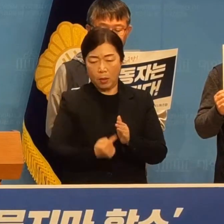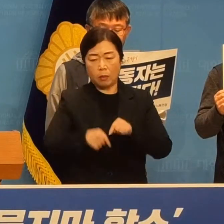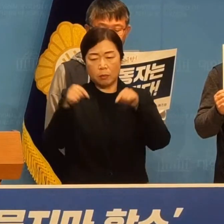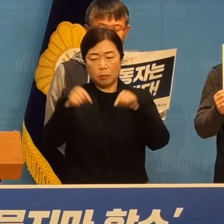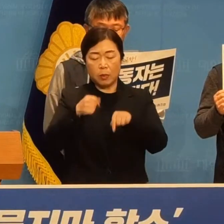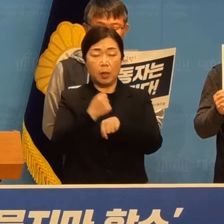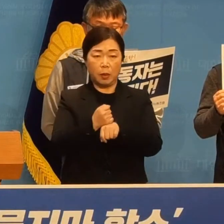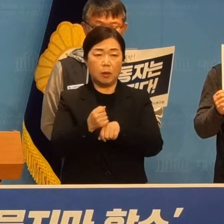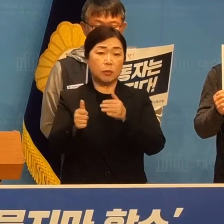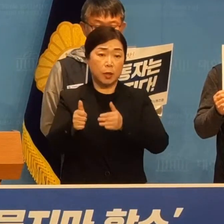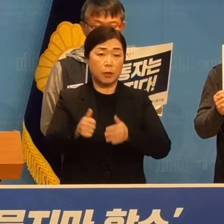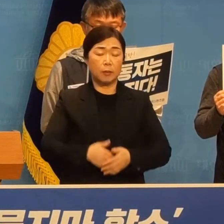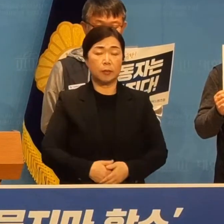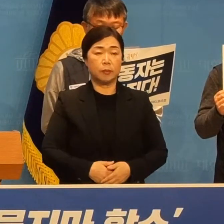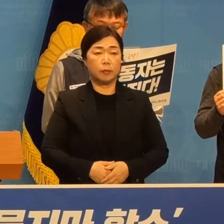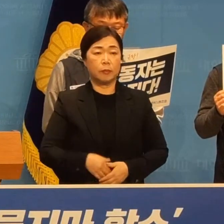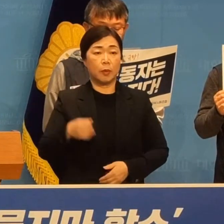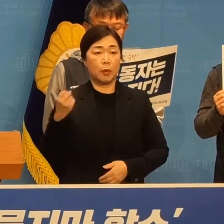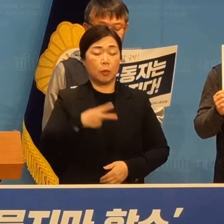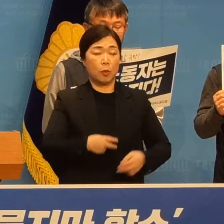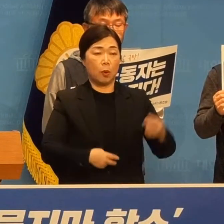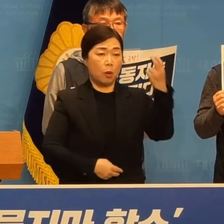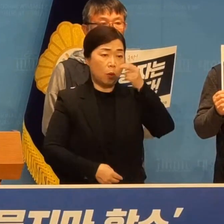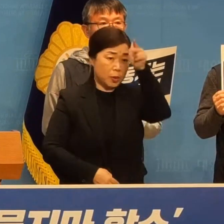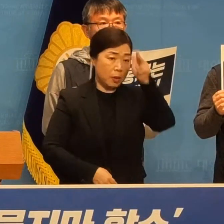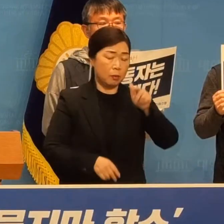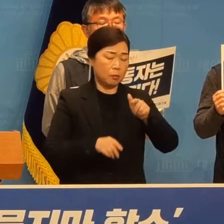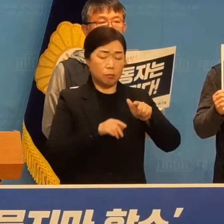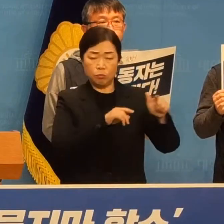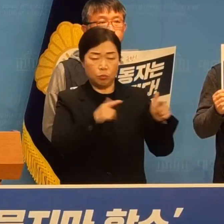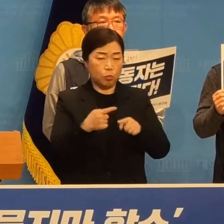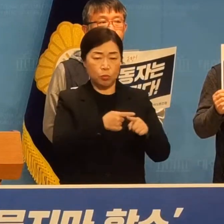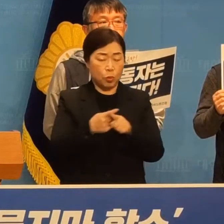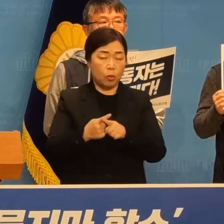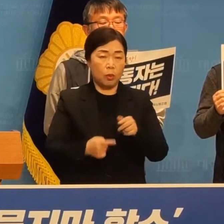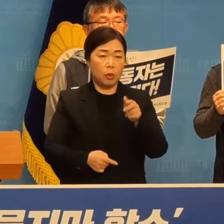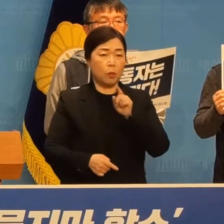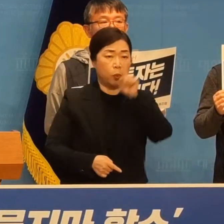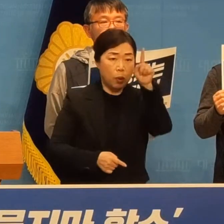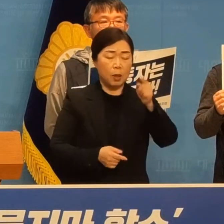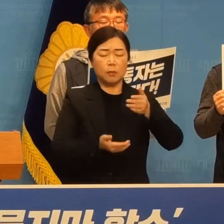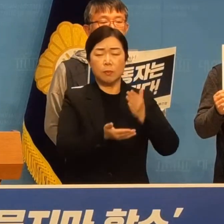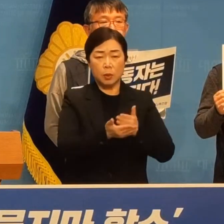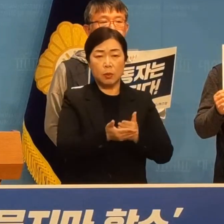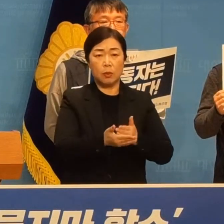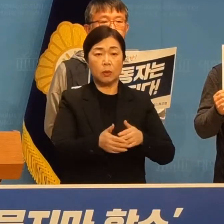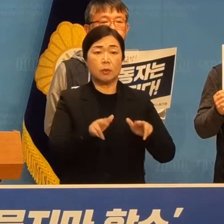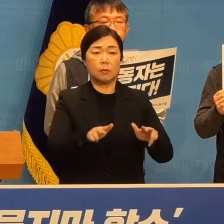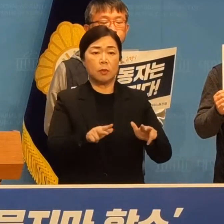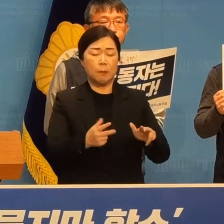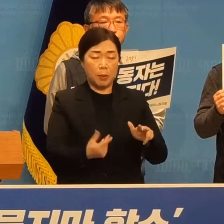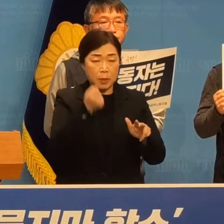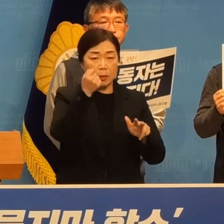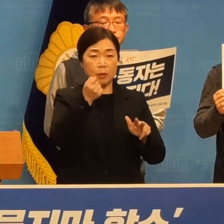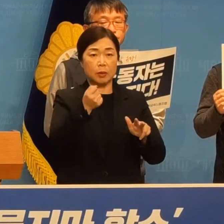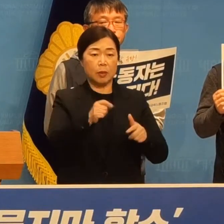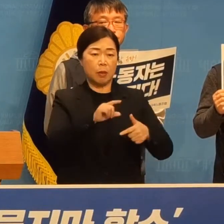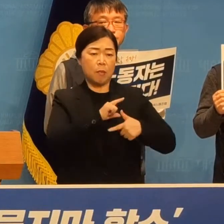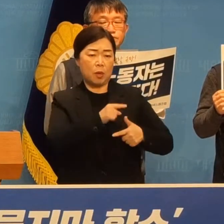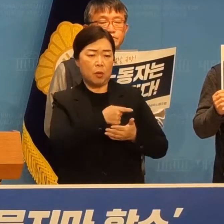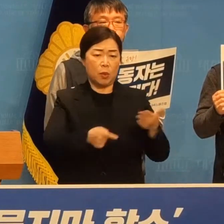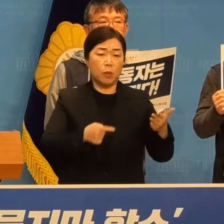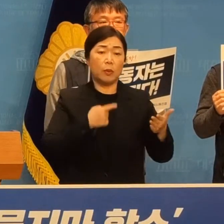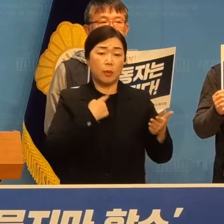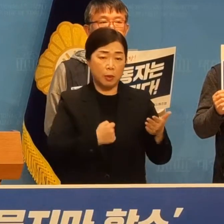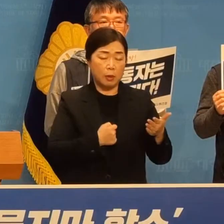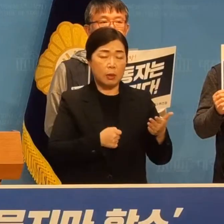검찰도 무분별한 기계적 항소 남발을 중단하고 지금이라도 오히려 명예가